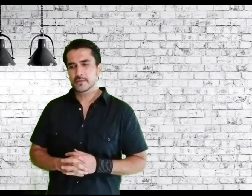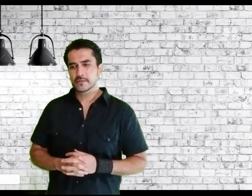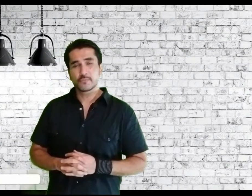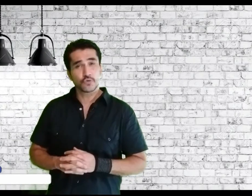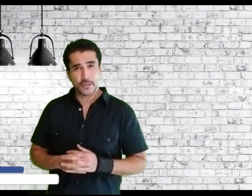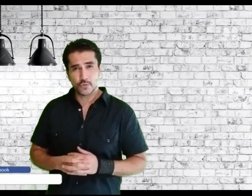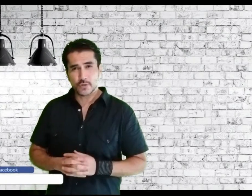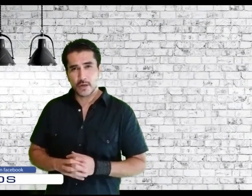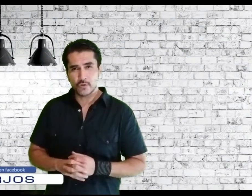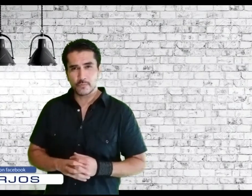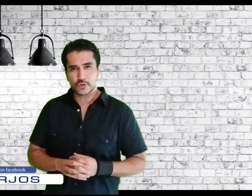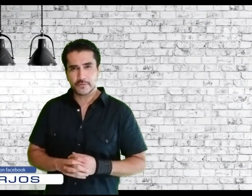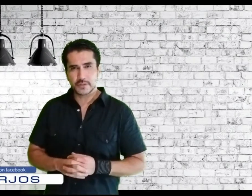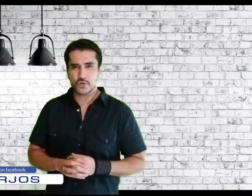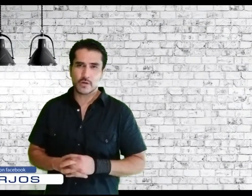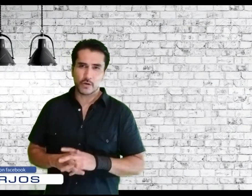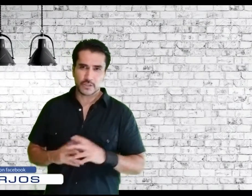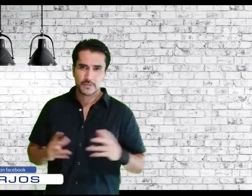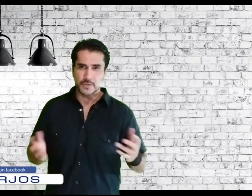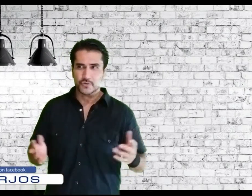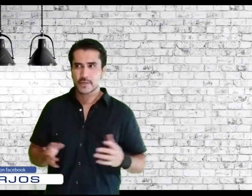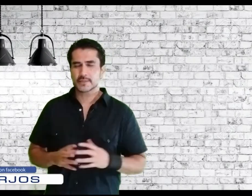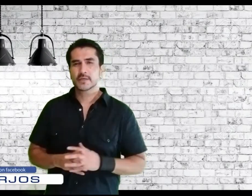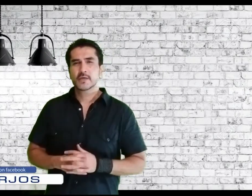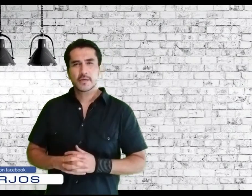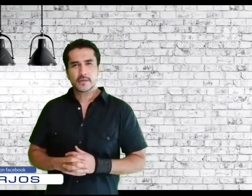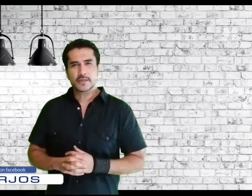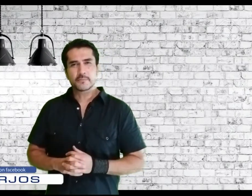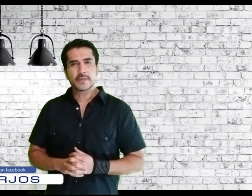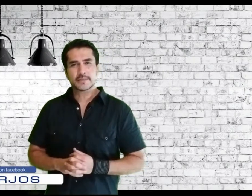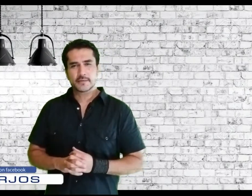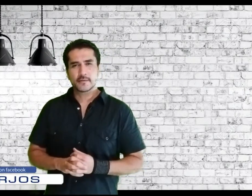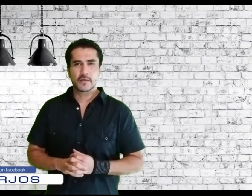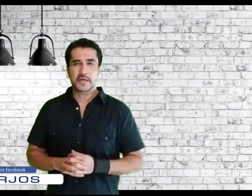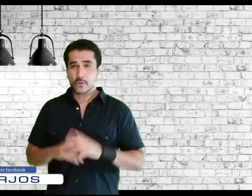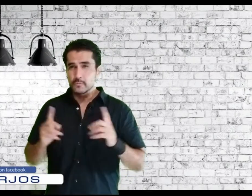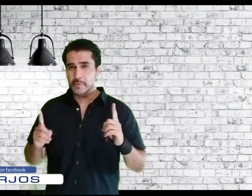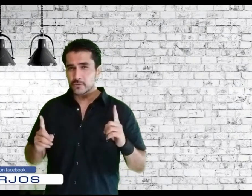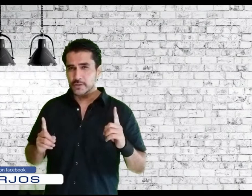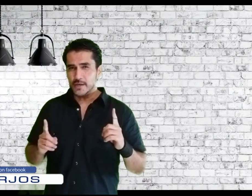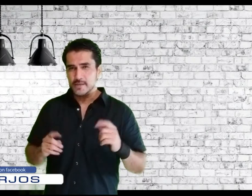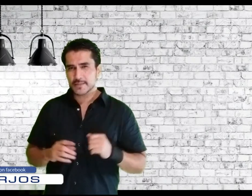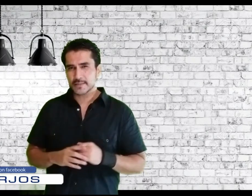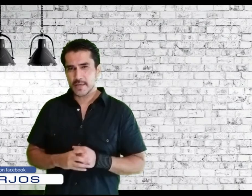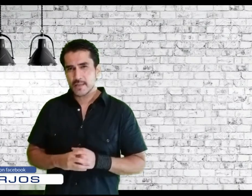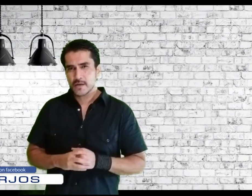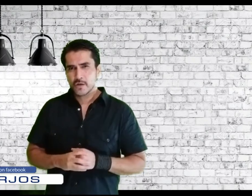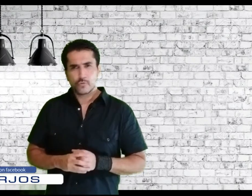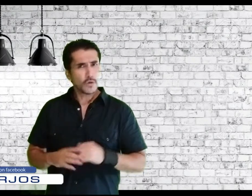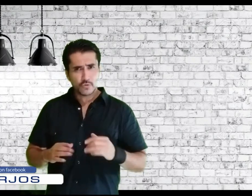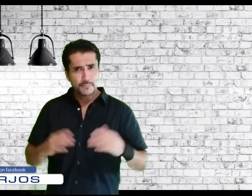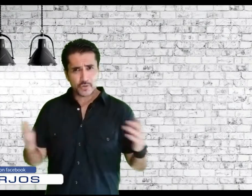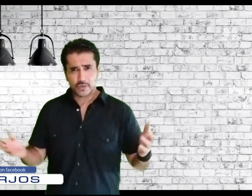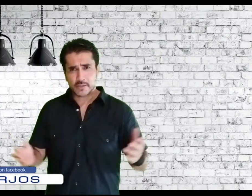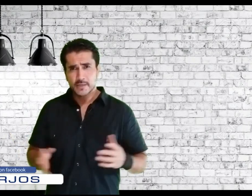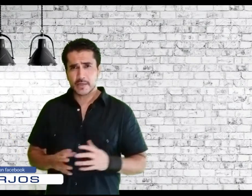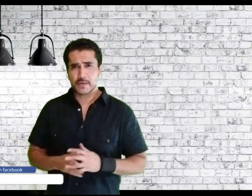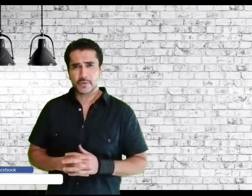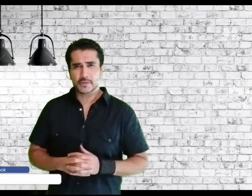de mucha ayuda o de mucha bendición a otras personas que tal vez en algún momento tengan necesidad o algunas personas que quieran